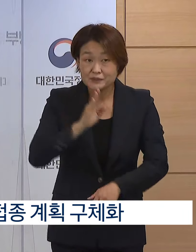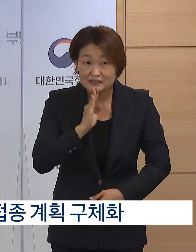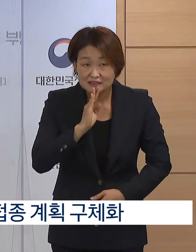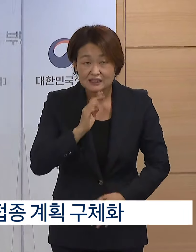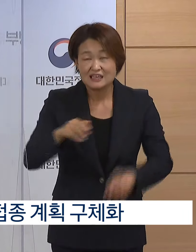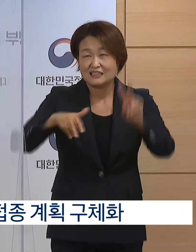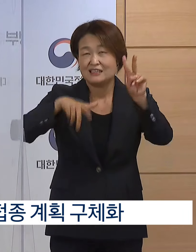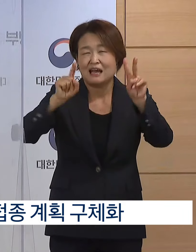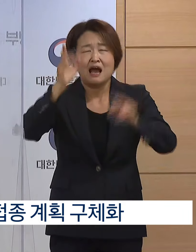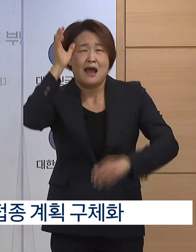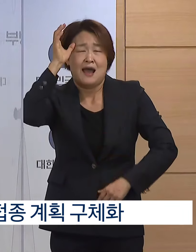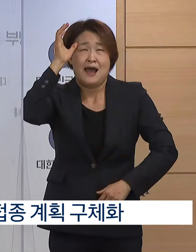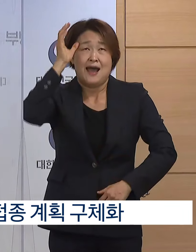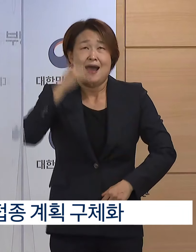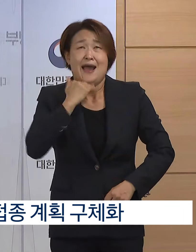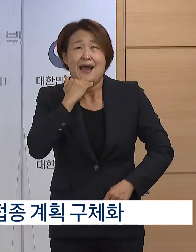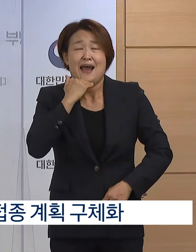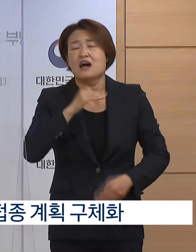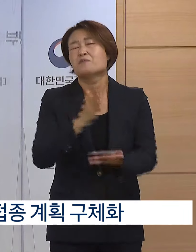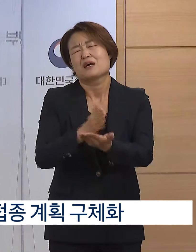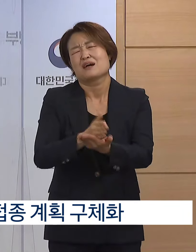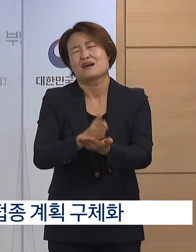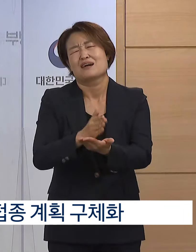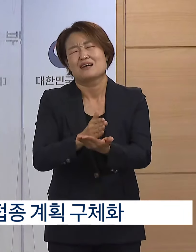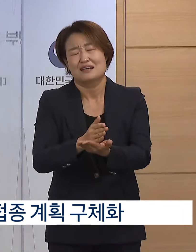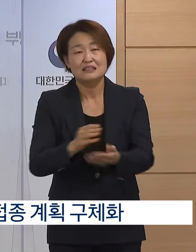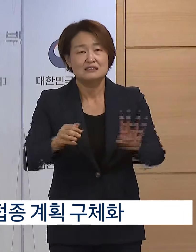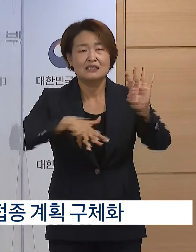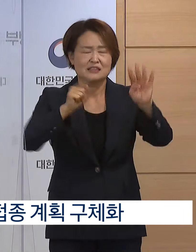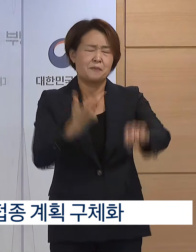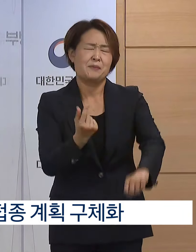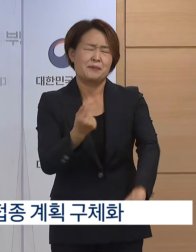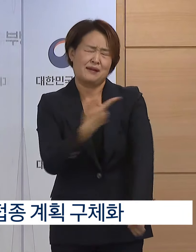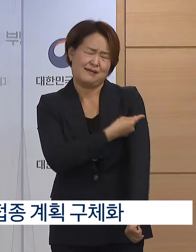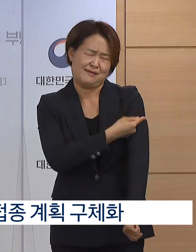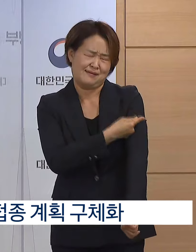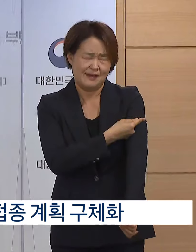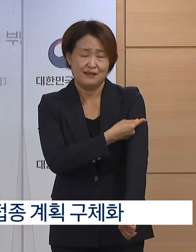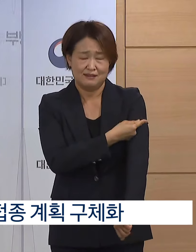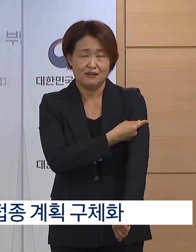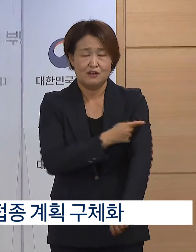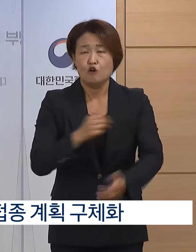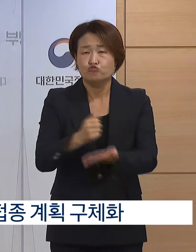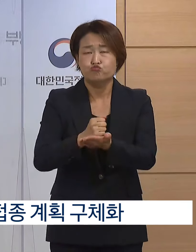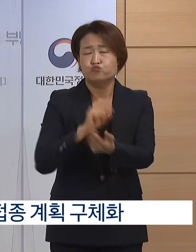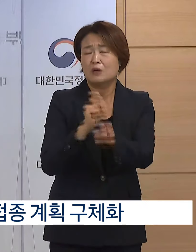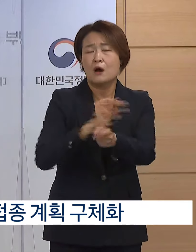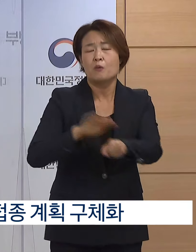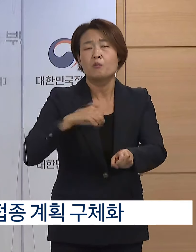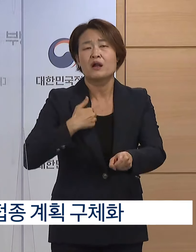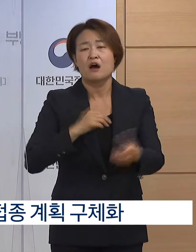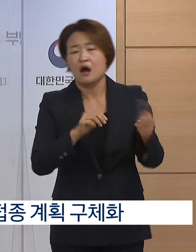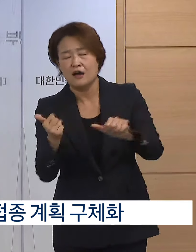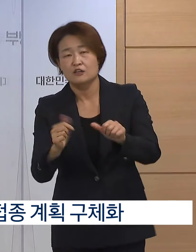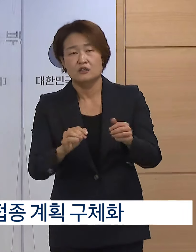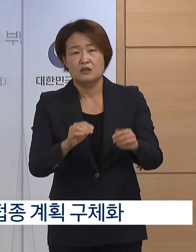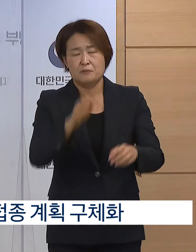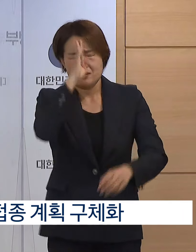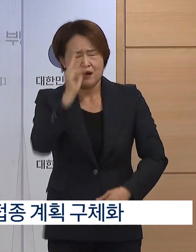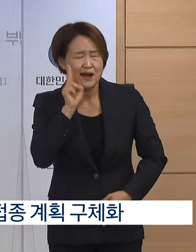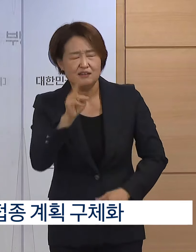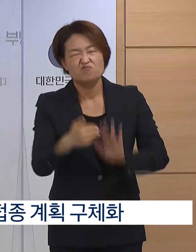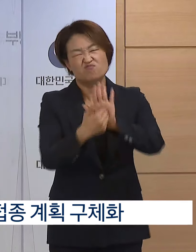백신을 기다리시기보다는 4차 접종 참여를 통해 중증, 사망을 예방하실 것을